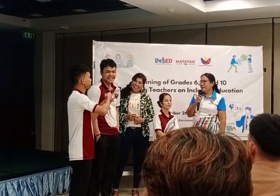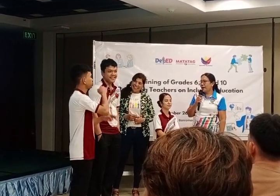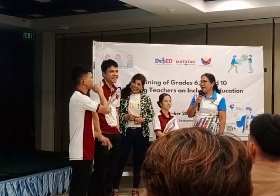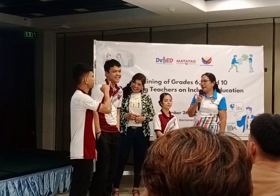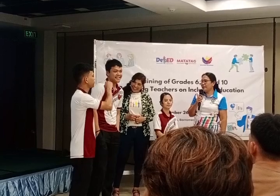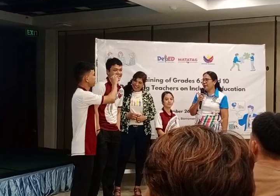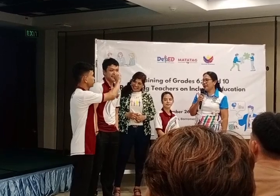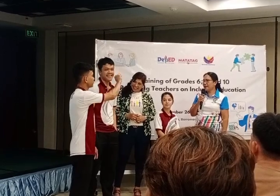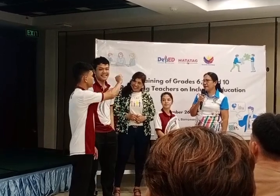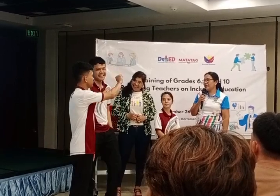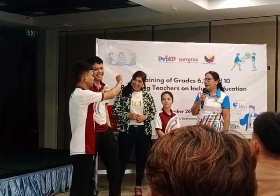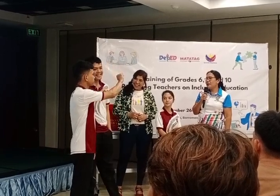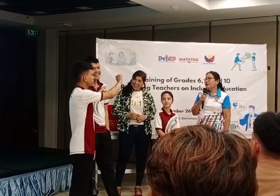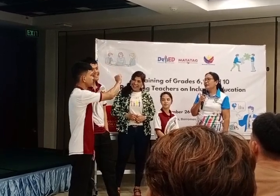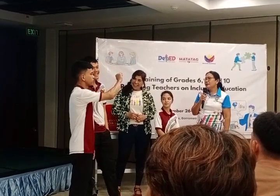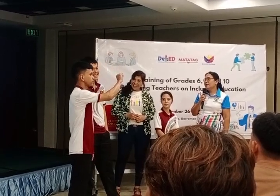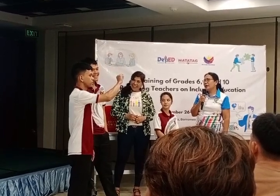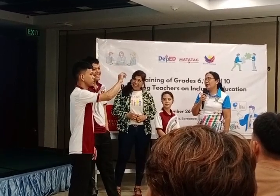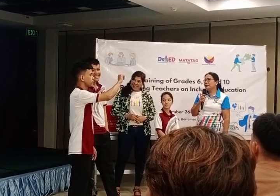My name is M.